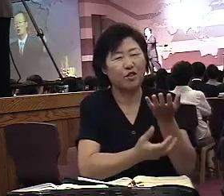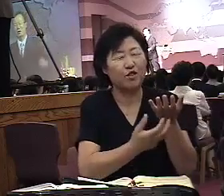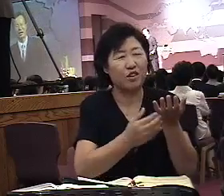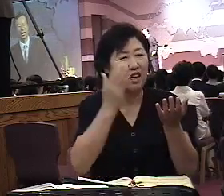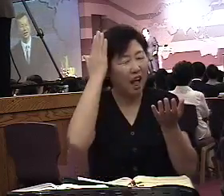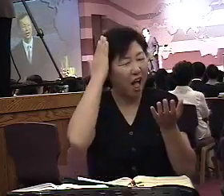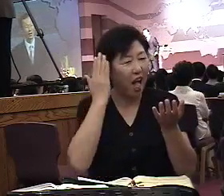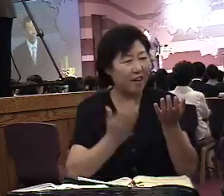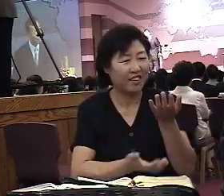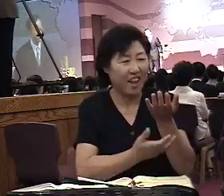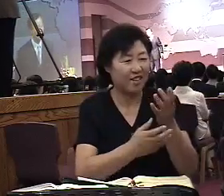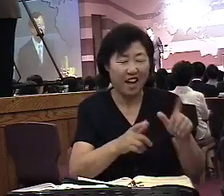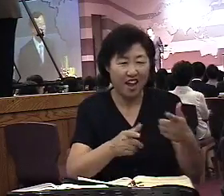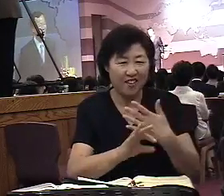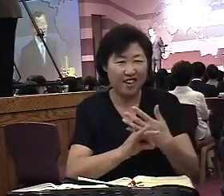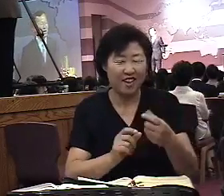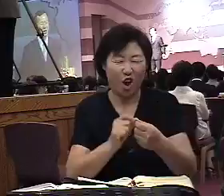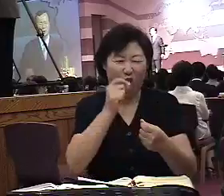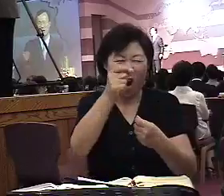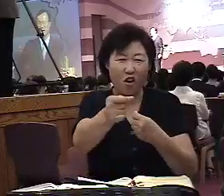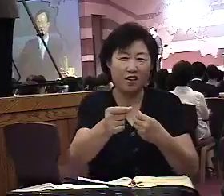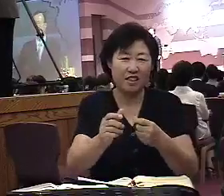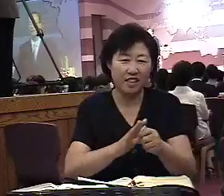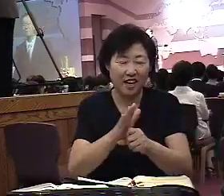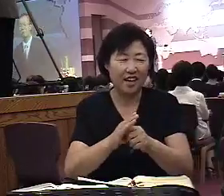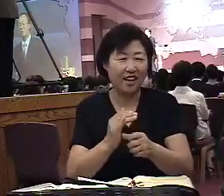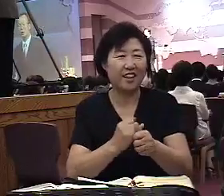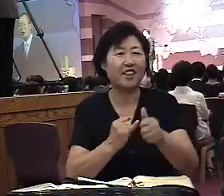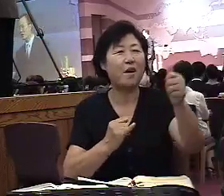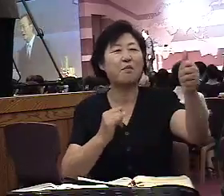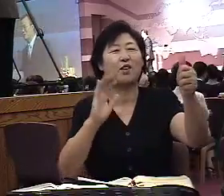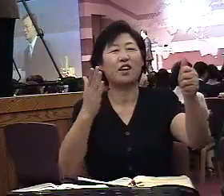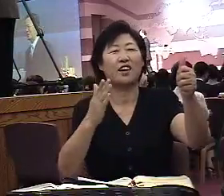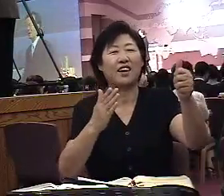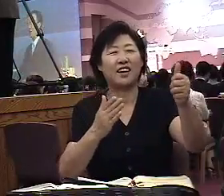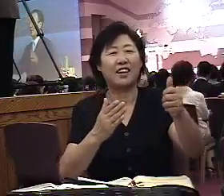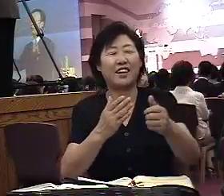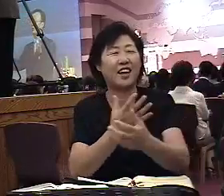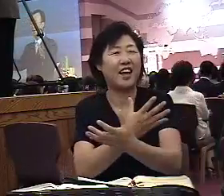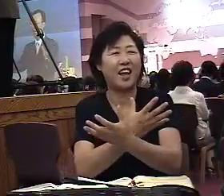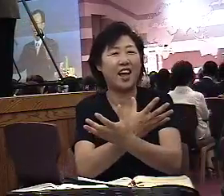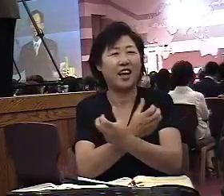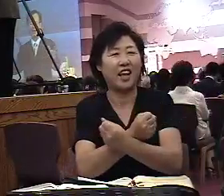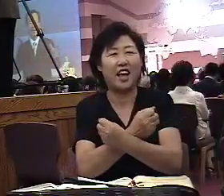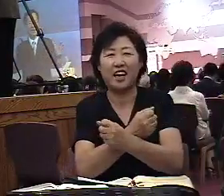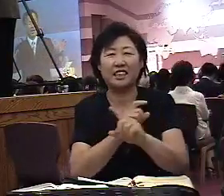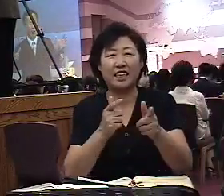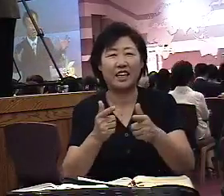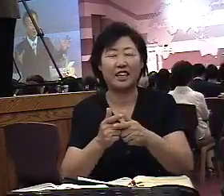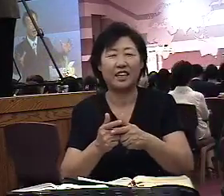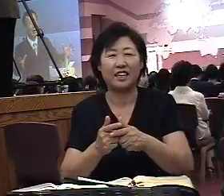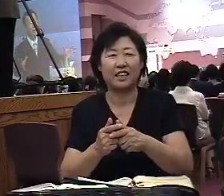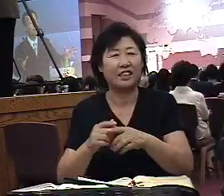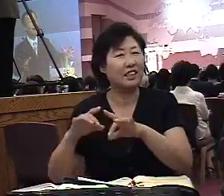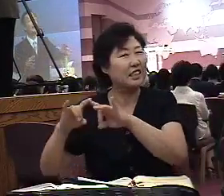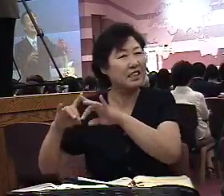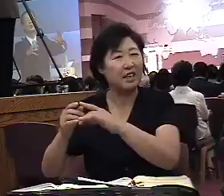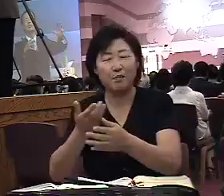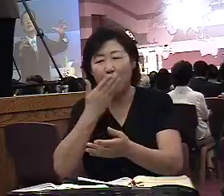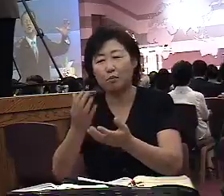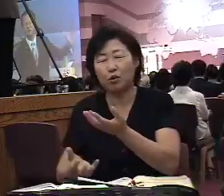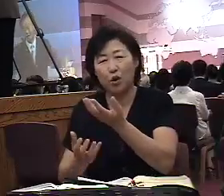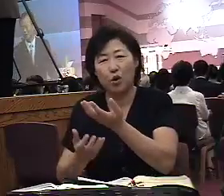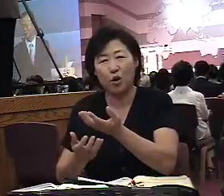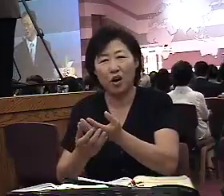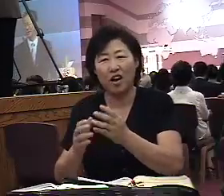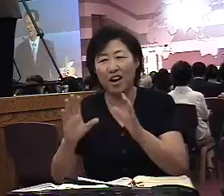영원히 당신을 사랑하는 남편이 되리라. 요사이는 전기밥솥이기 때문에 태워지지 않지만 제가 어릴 때만 해도 밥이